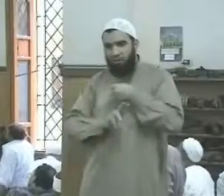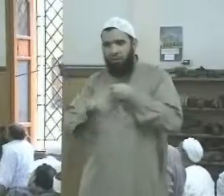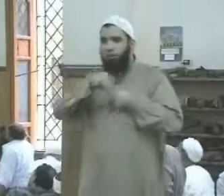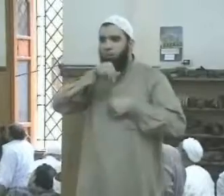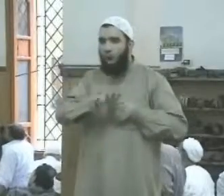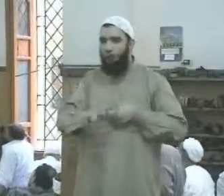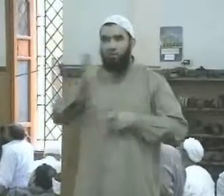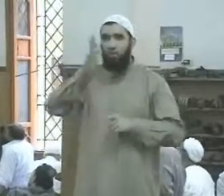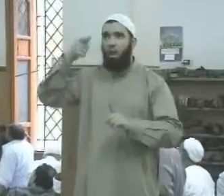الثانويه العامه